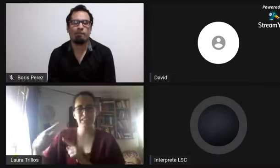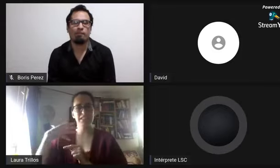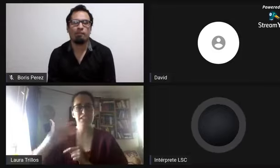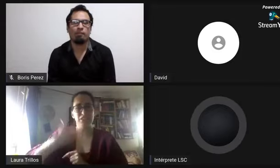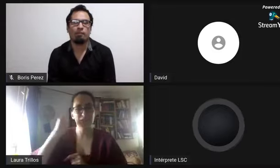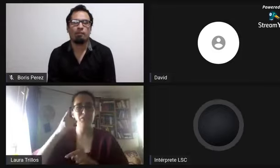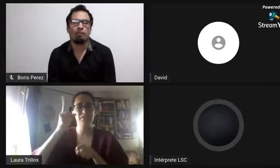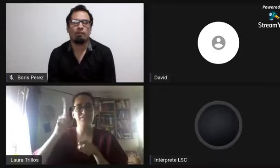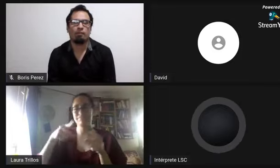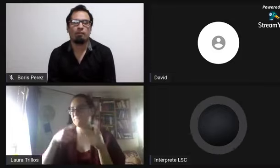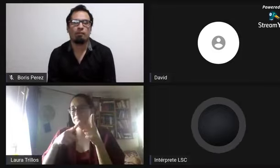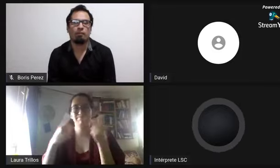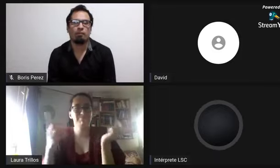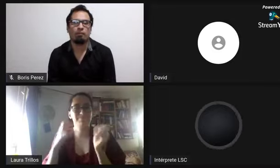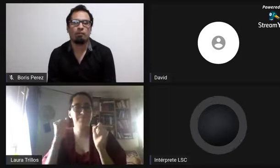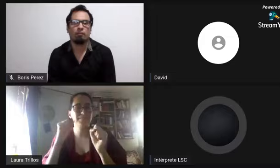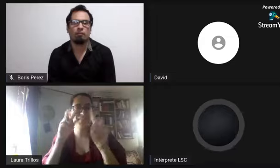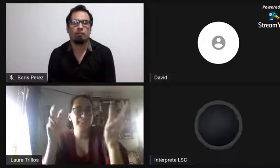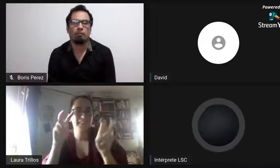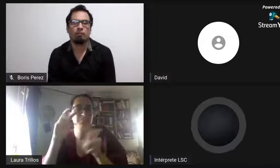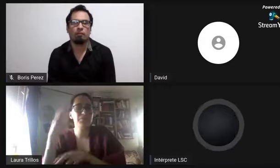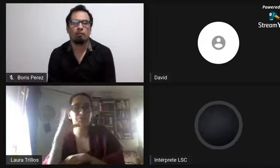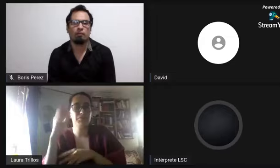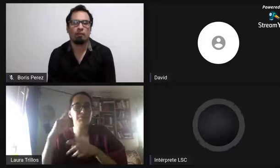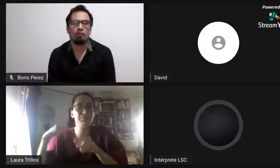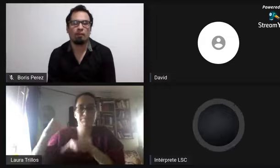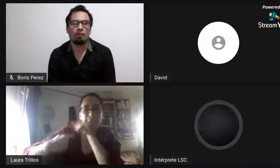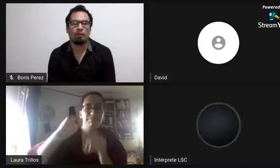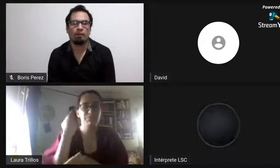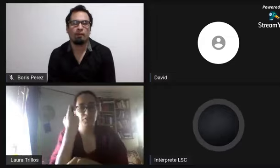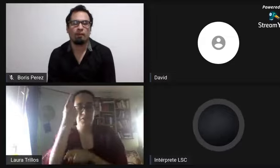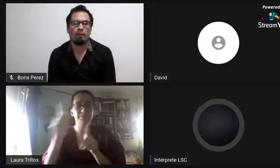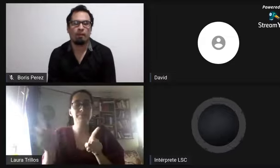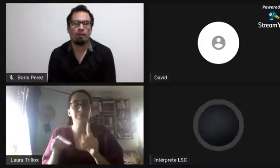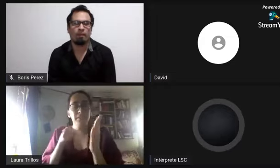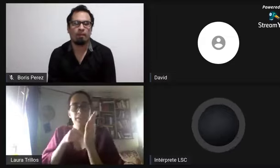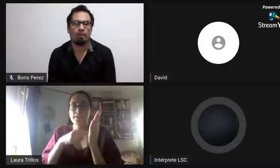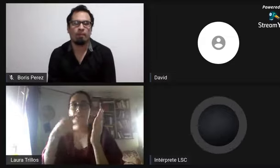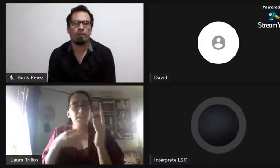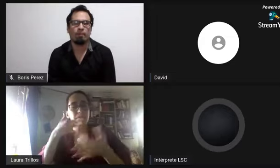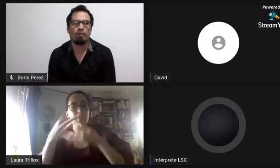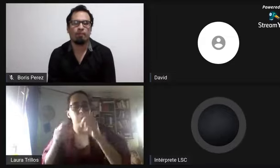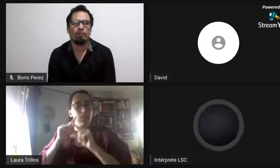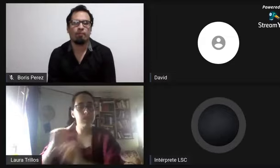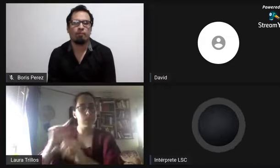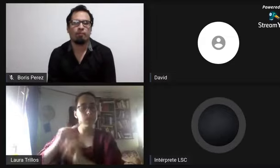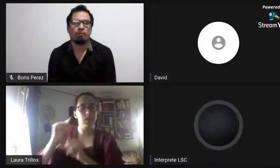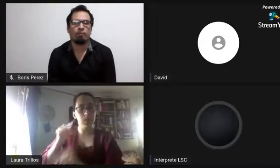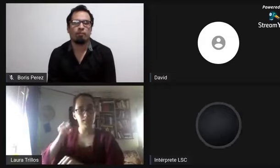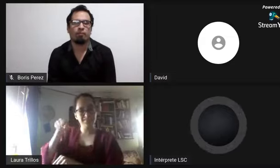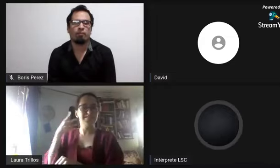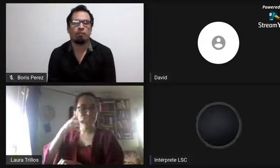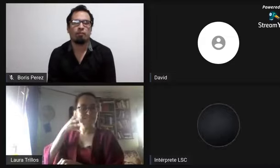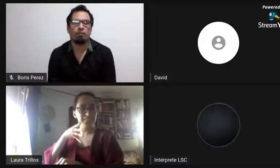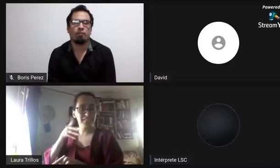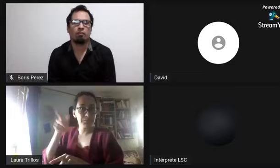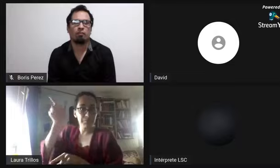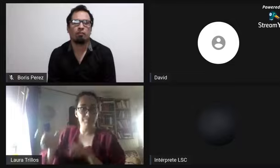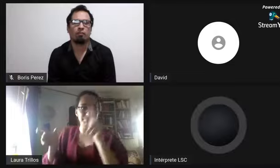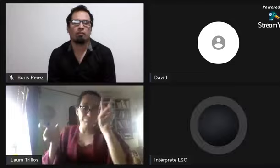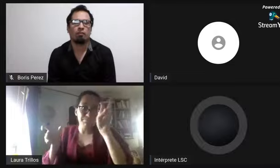y leyendo también mucho acerca de Santander, de la historia de nuestro país, sobre temas de Colombia y todo el tema de la evolución